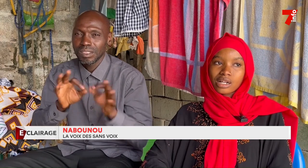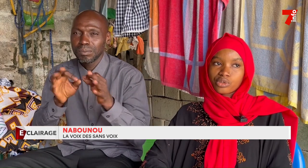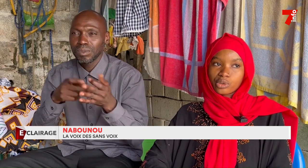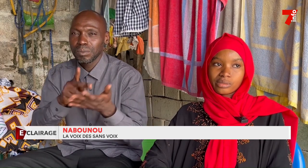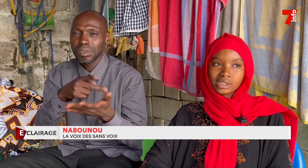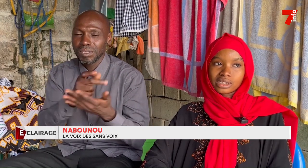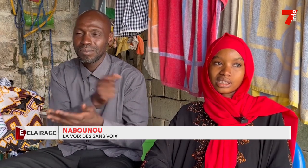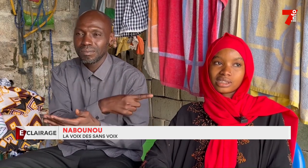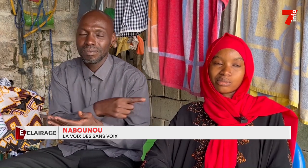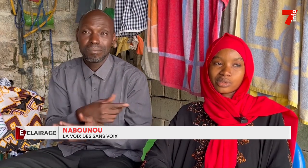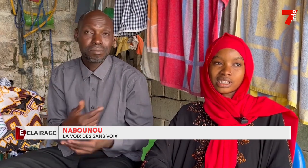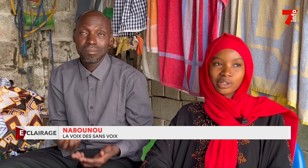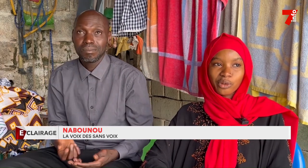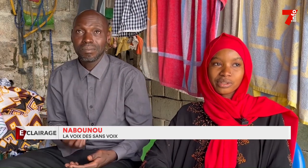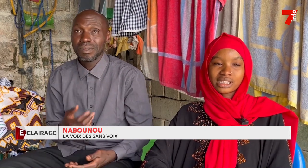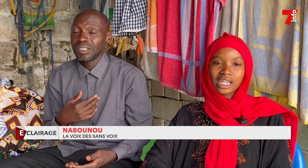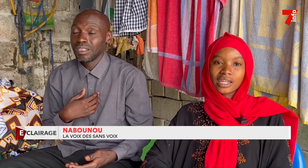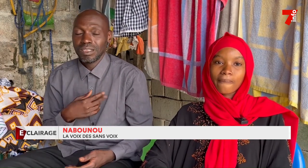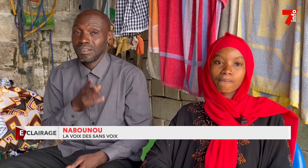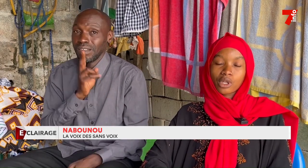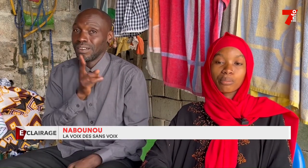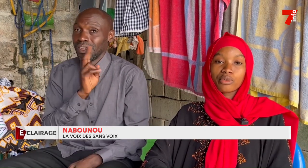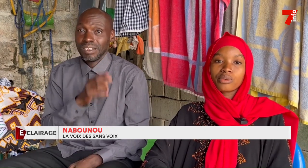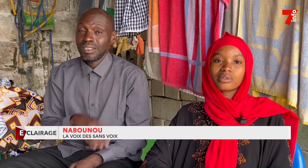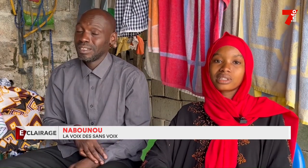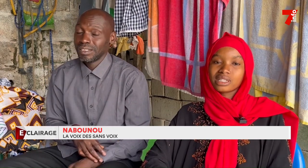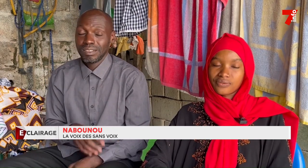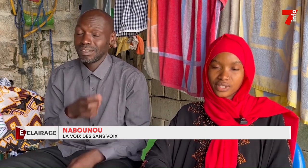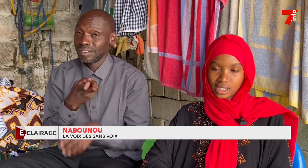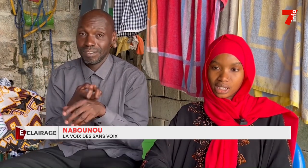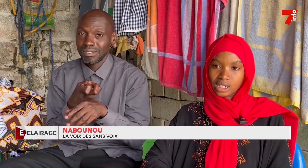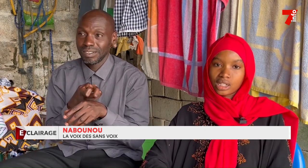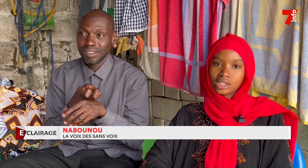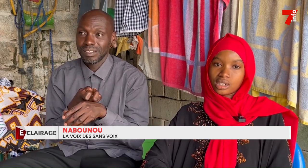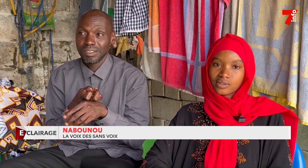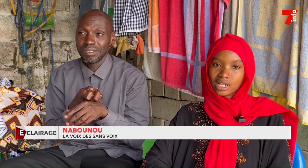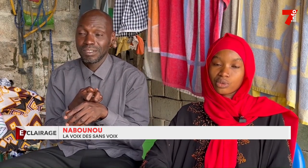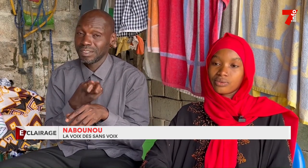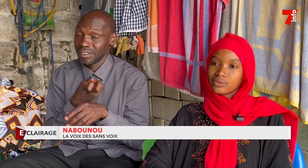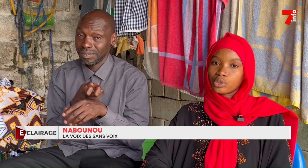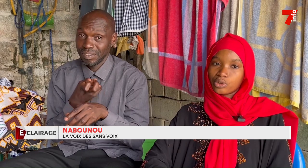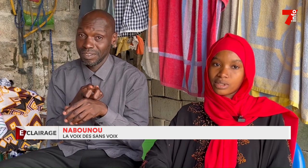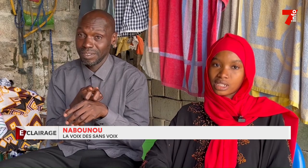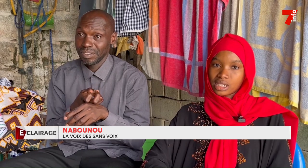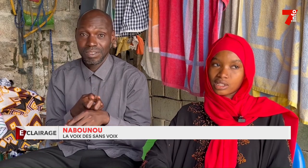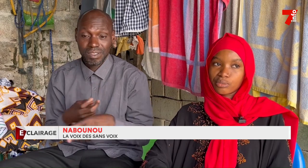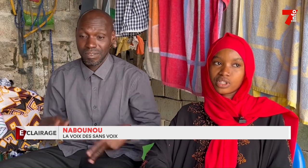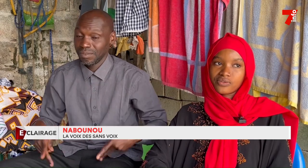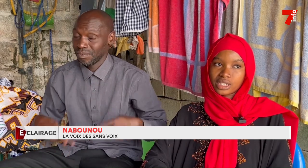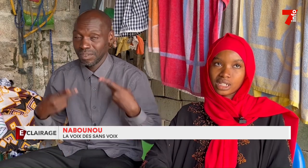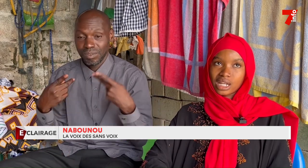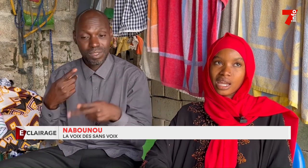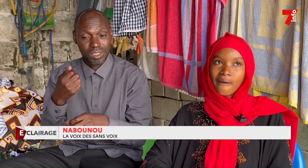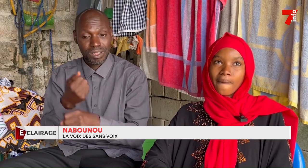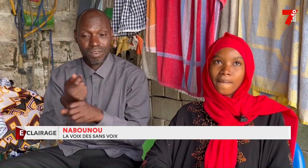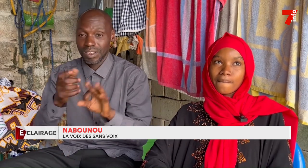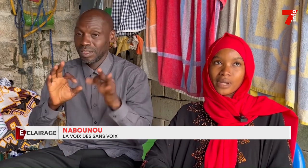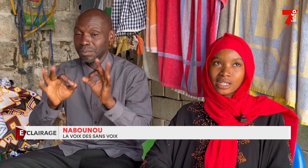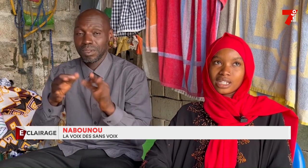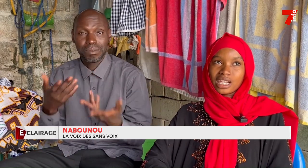Bon, actuellement, bon, sincèrement, c'est un peu difficile de vivre de ce métier. C'est un peu difficile.